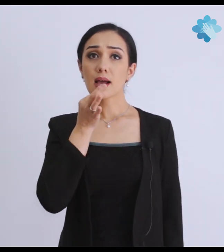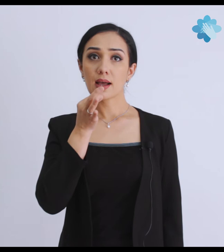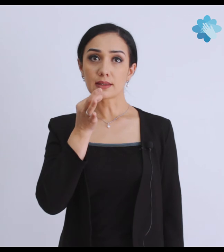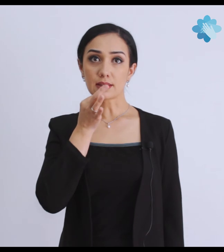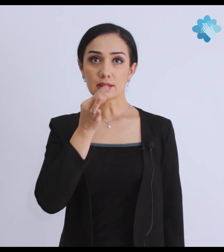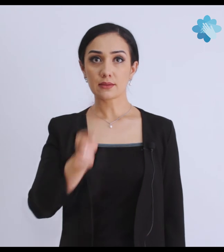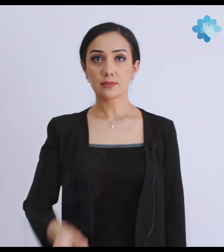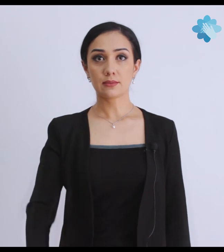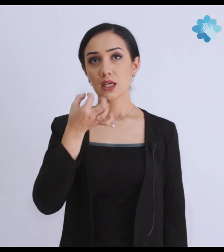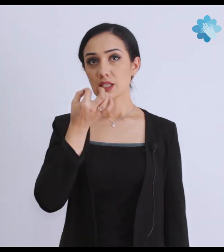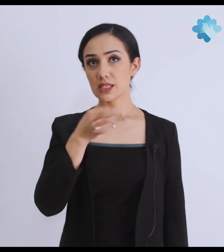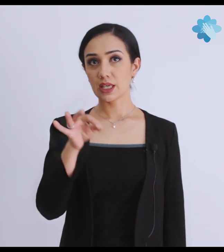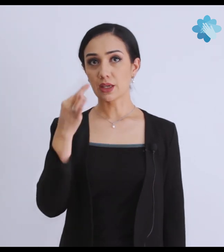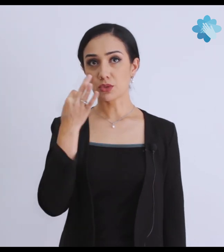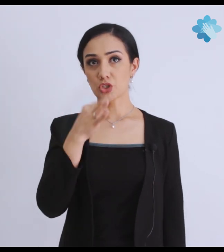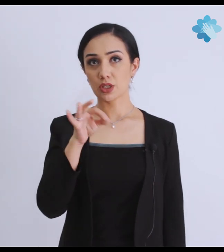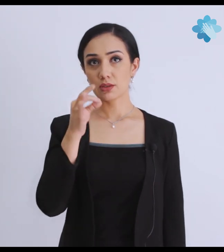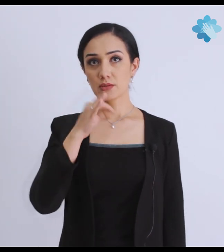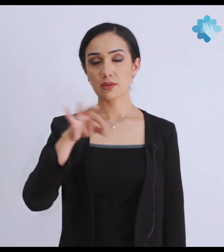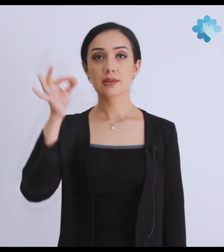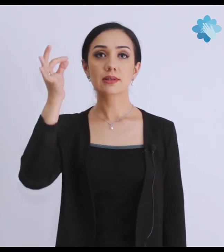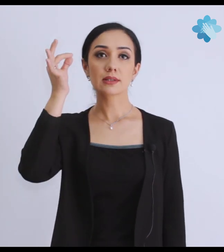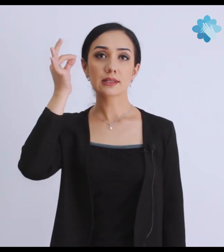ранний семечки сладкий